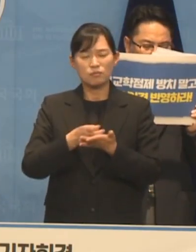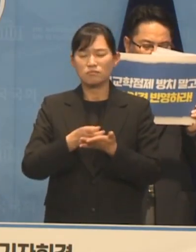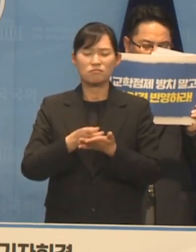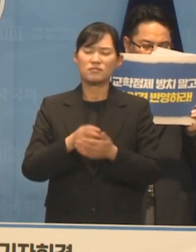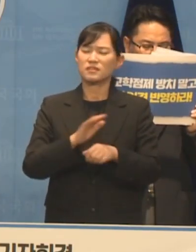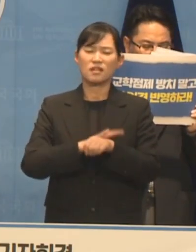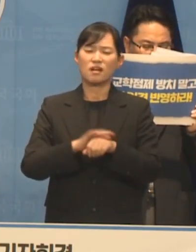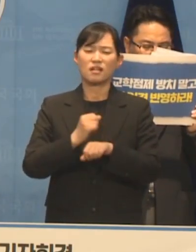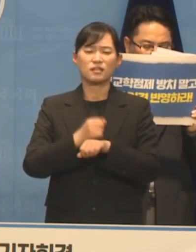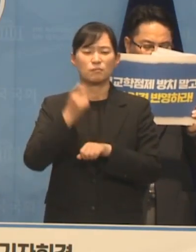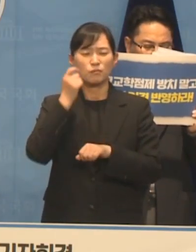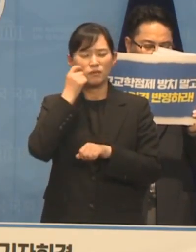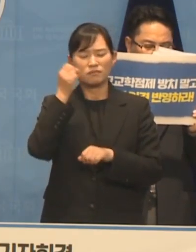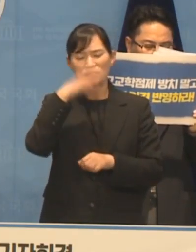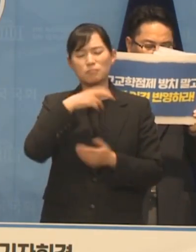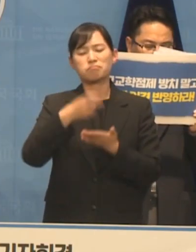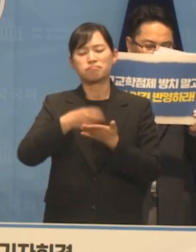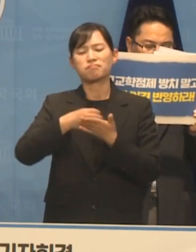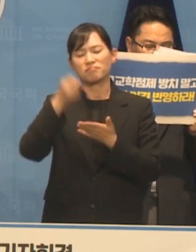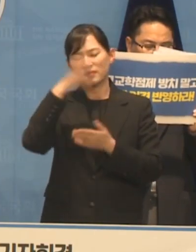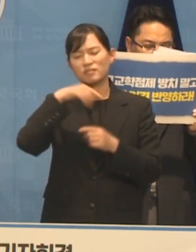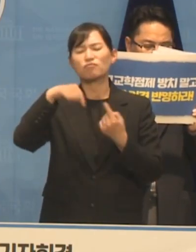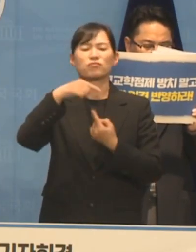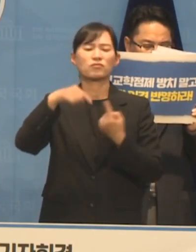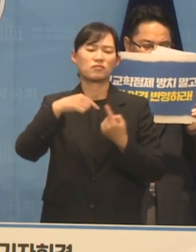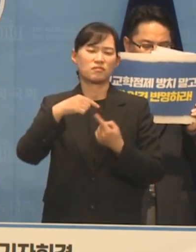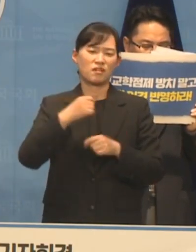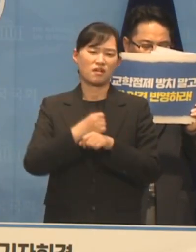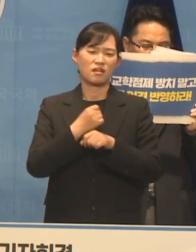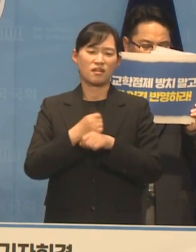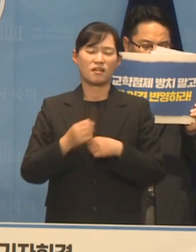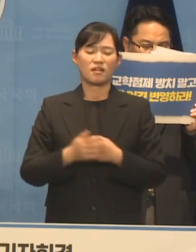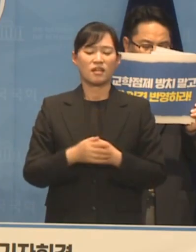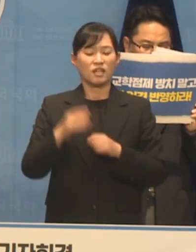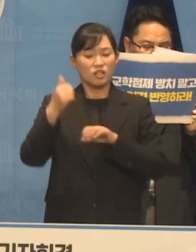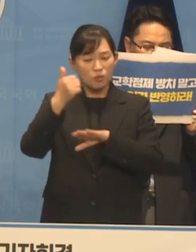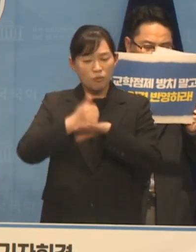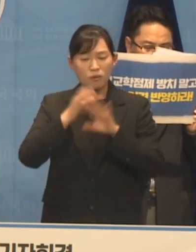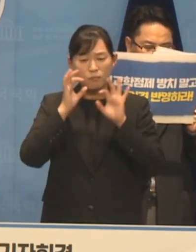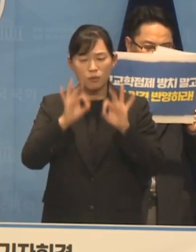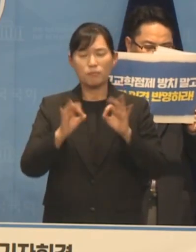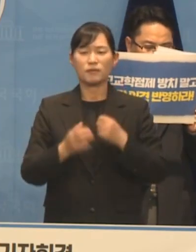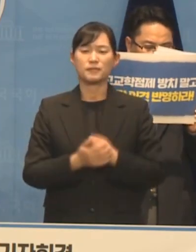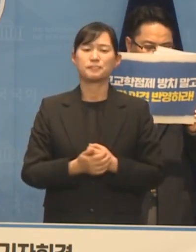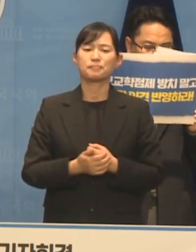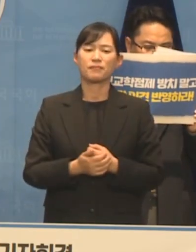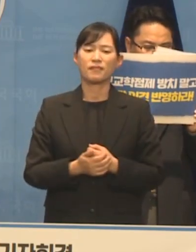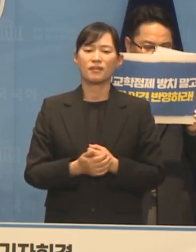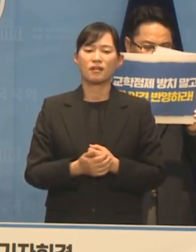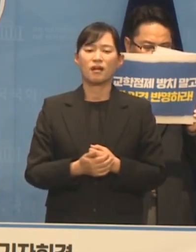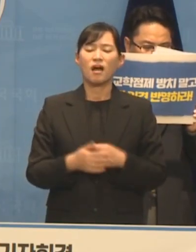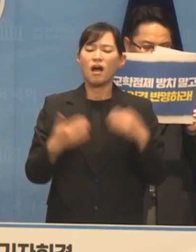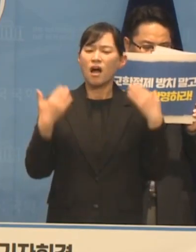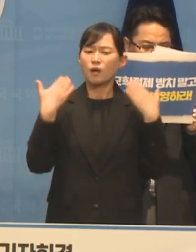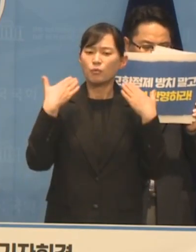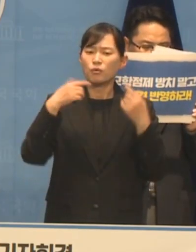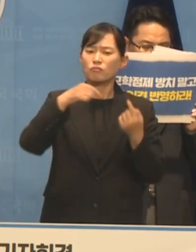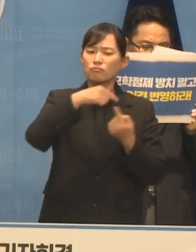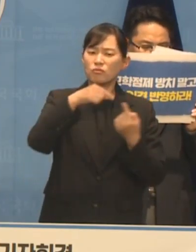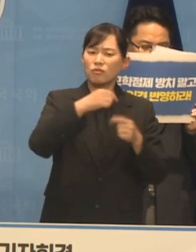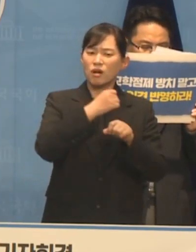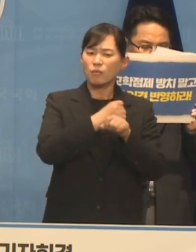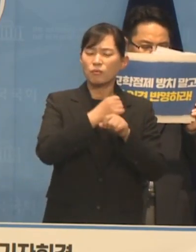살리지 못한 채 형식적으로만 운영될 가능성이 큽니다. 설문 결과에서도 최소 성취 수준 보장 지도를 학교가 운영하고